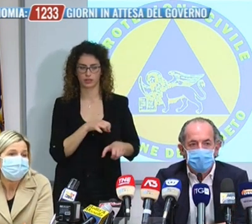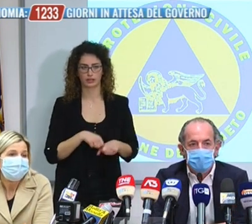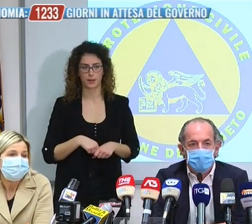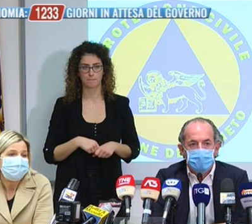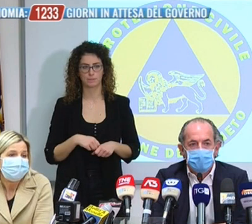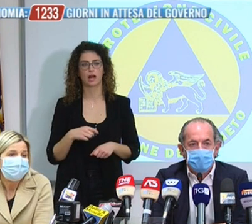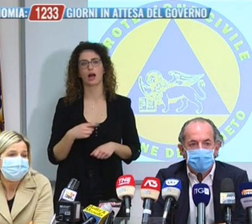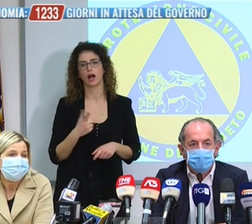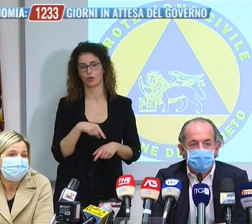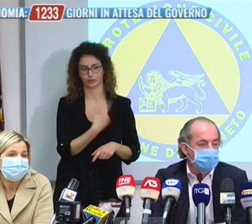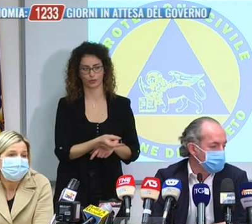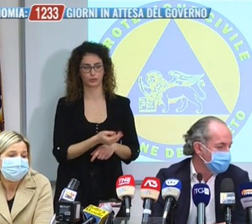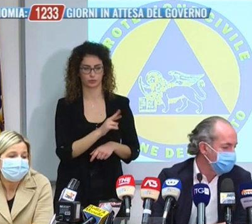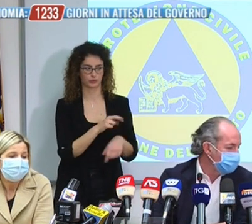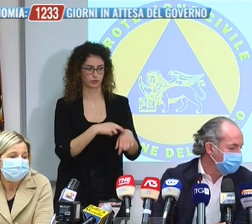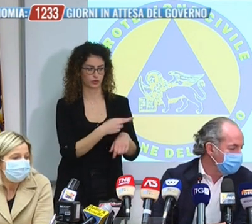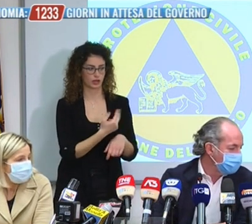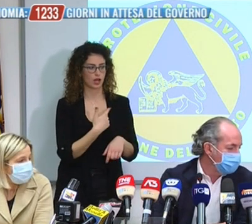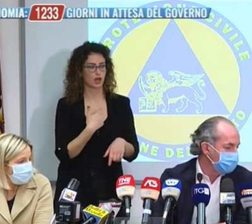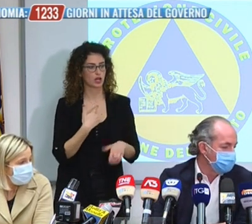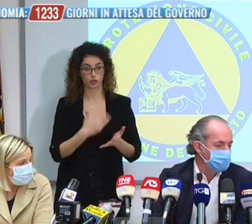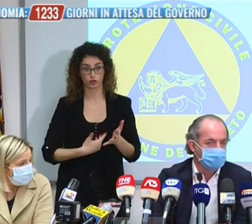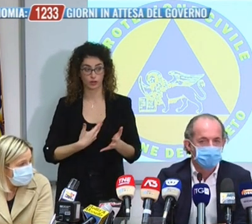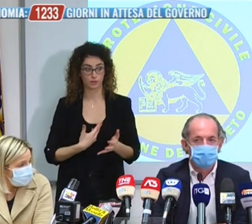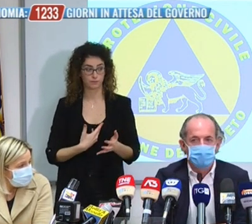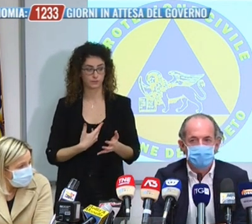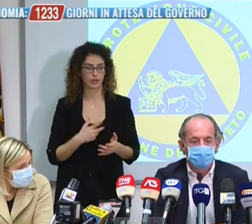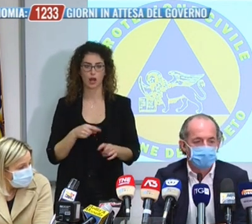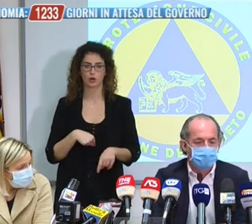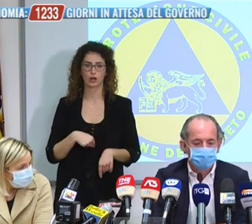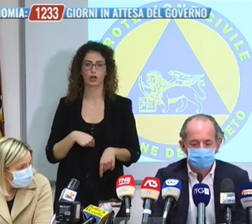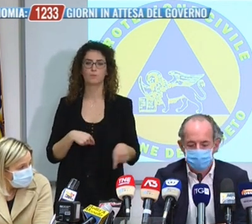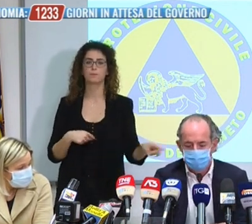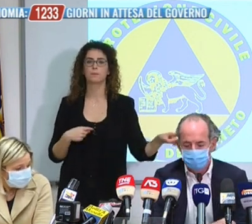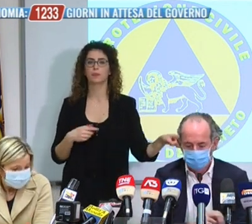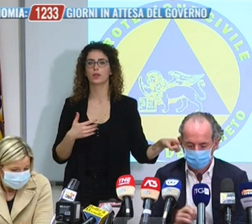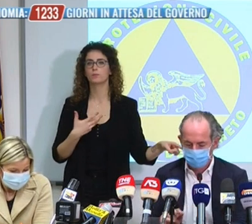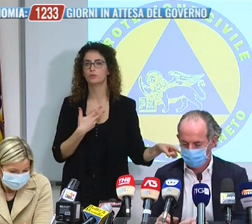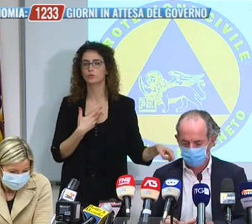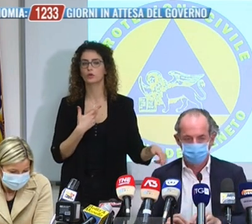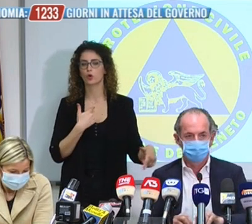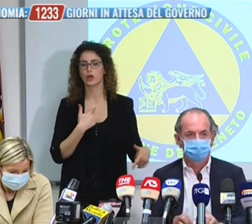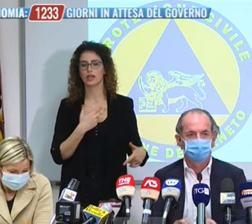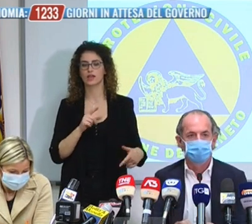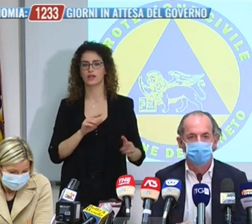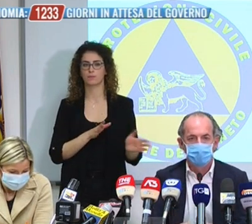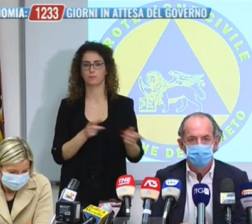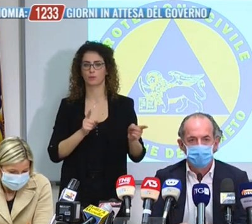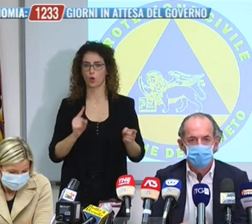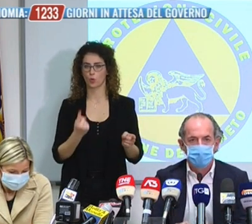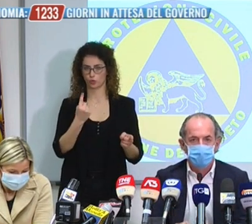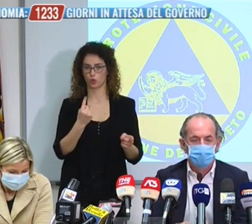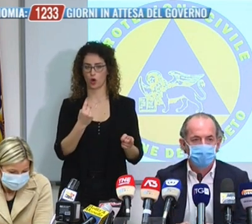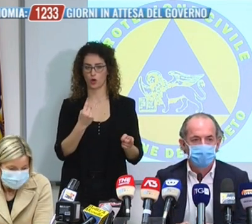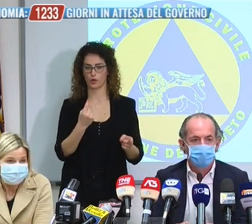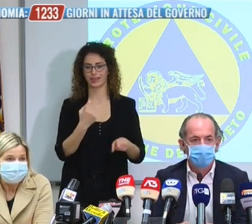quindi sento dopo la dottoressa. Sì, non so se abbiamo dati qui. Allora, noi abbiamo dato indicazione di chiudere la fase 1